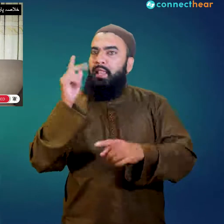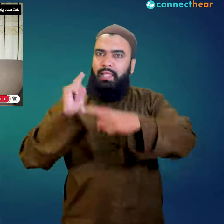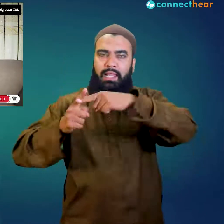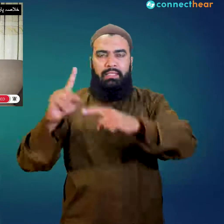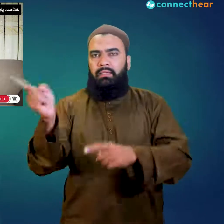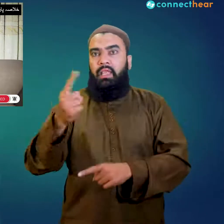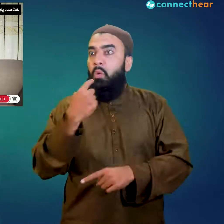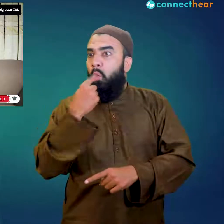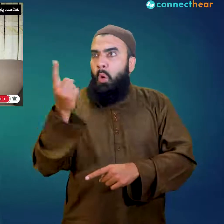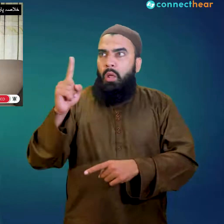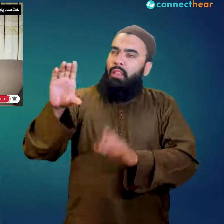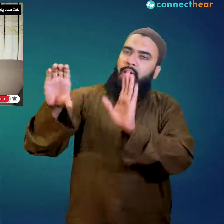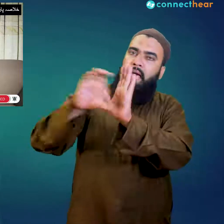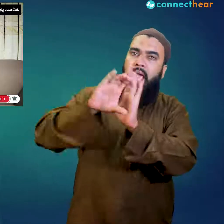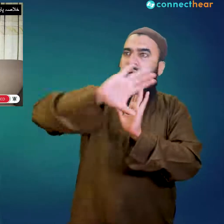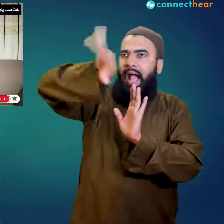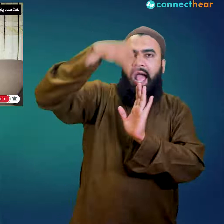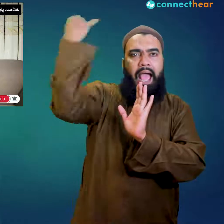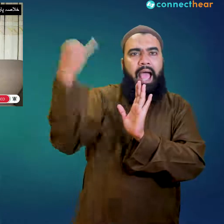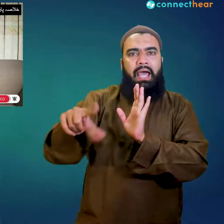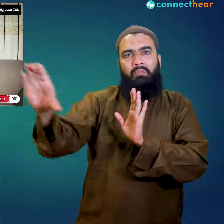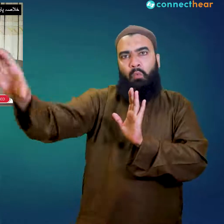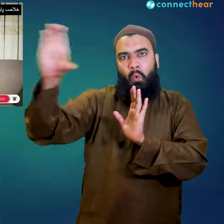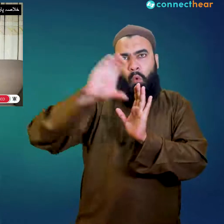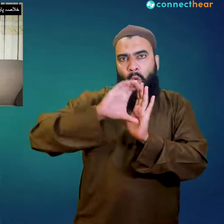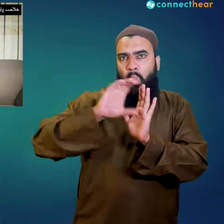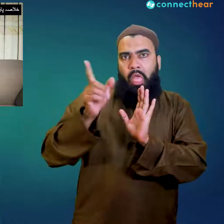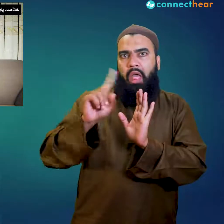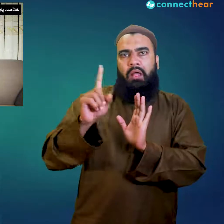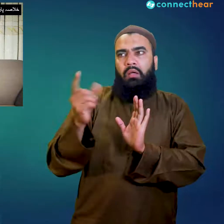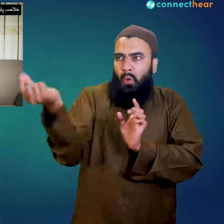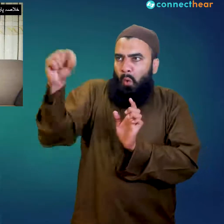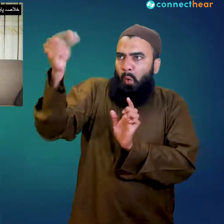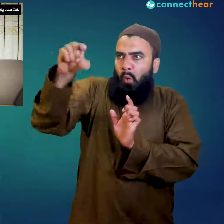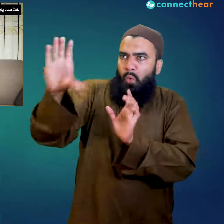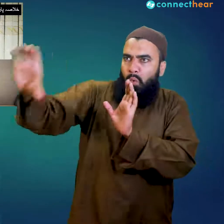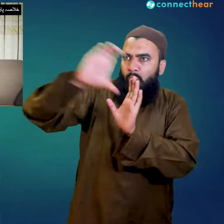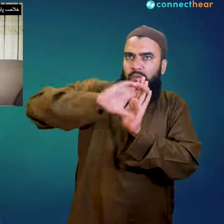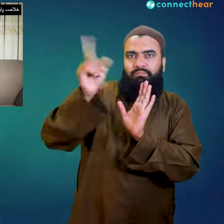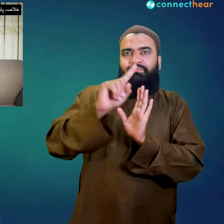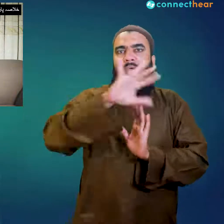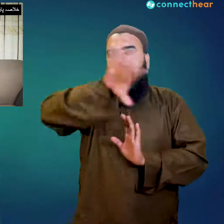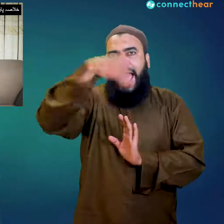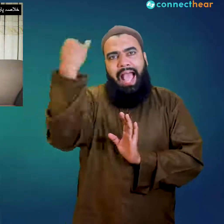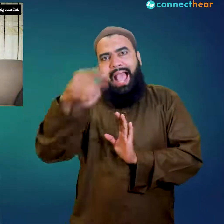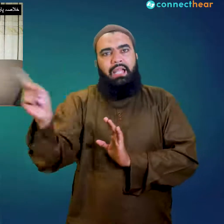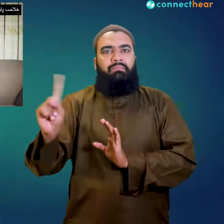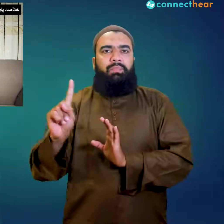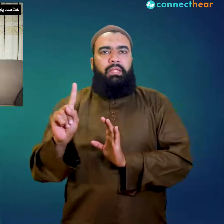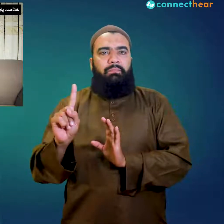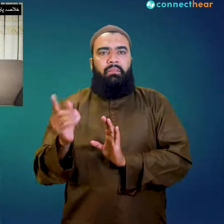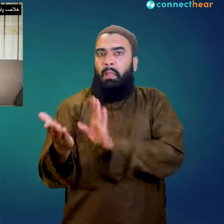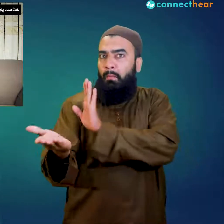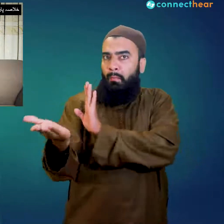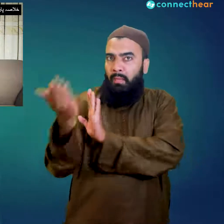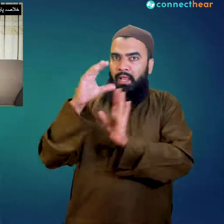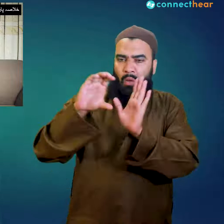سود کی حرمت پر آیت سورہ بقرہ پارہ نمبر 3 میں بھی گزر چکی، وہاں بھی فرمایا گیا کہ وہ